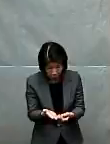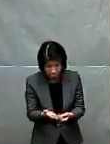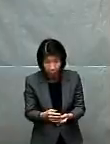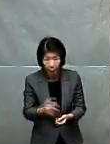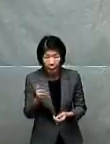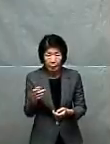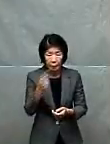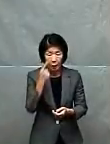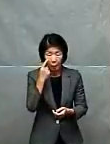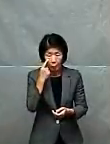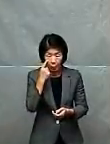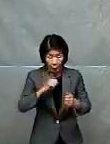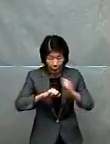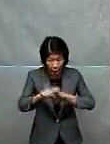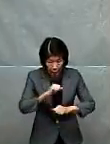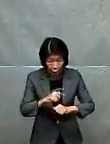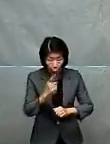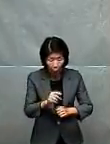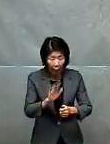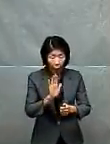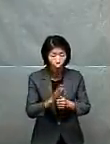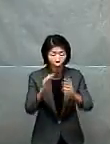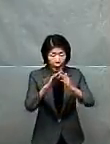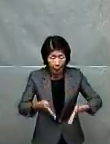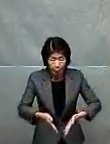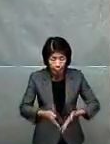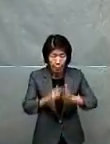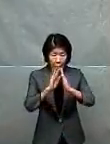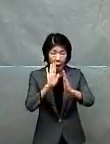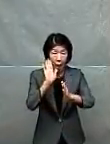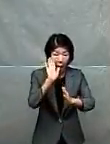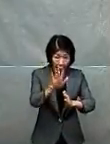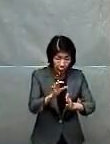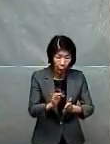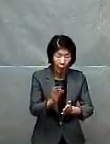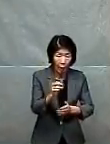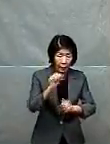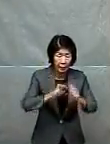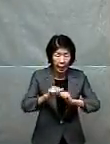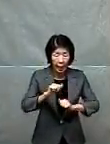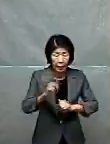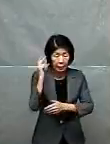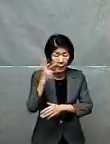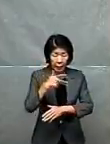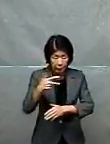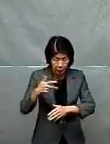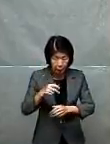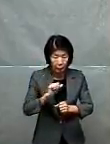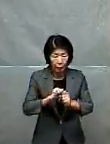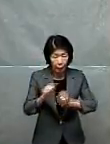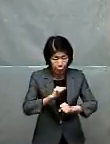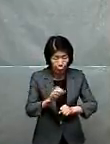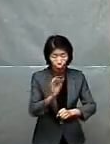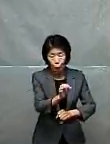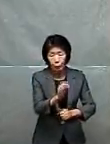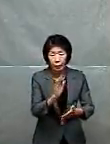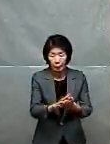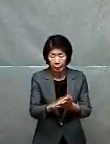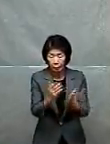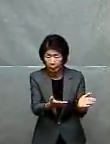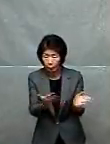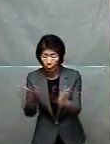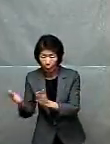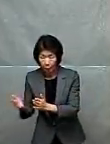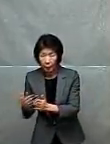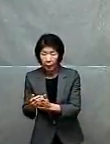2回目以降の活動に関しては講演会として支出するんだけども、はい、その設立段階というものに関してはそれは集めた方々